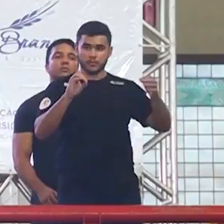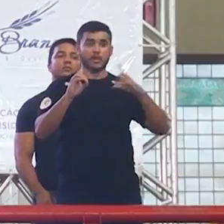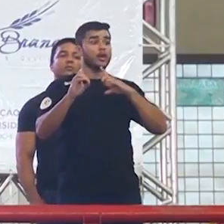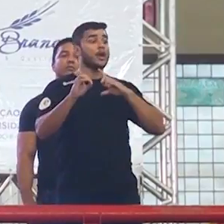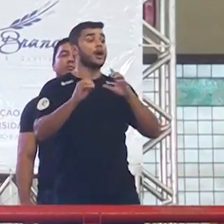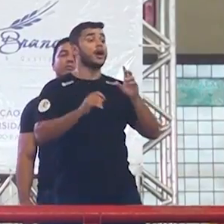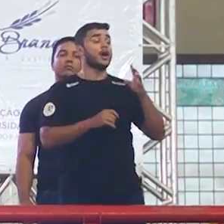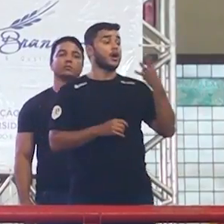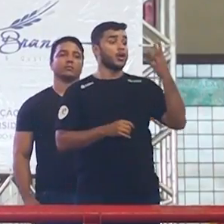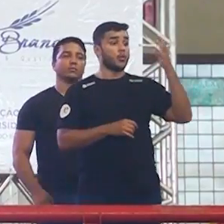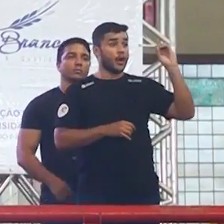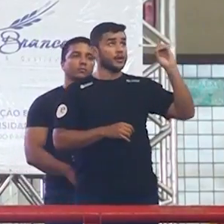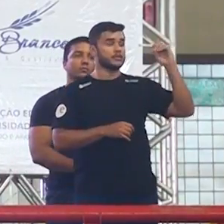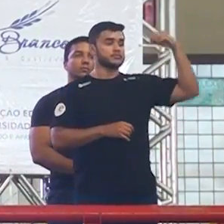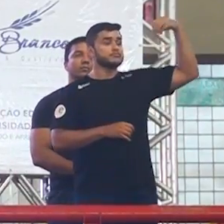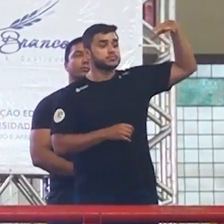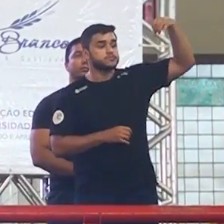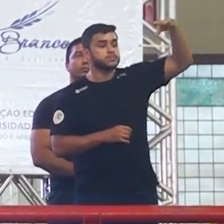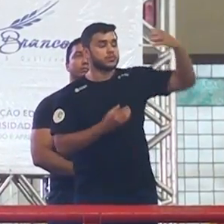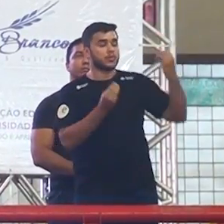Refrigerador. E o que é 40 watts?